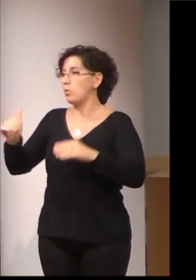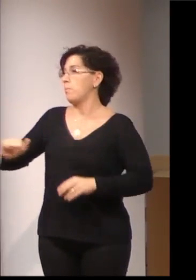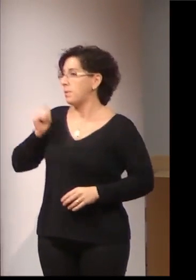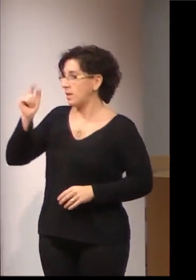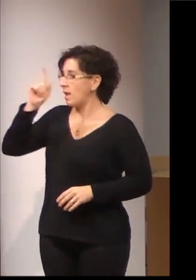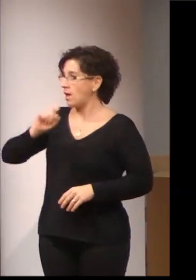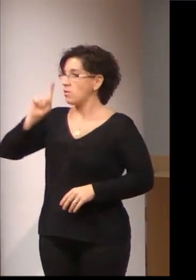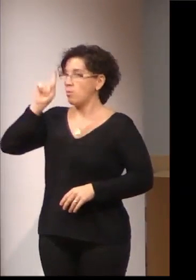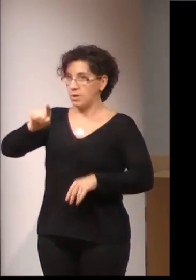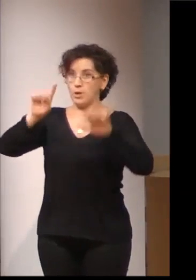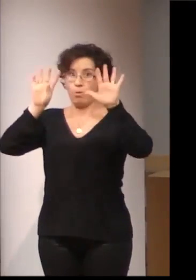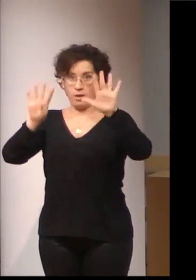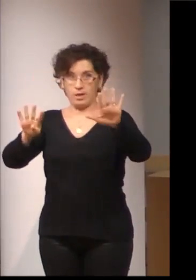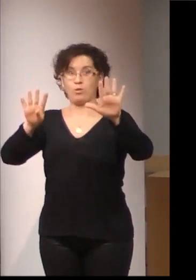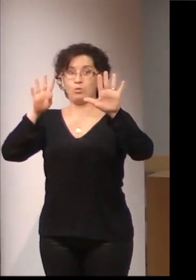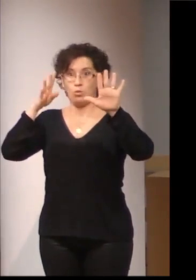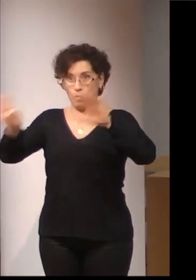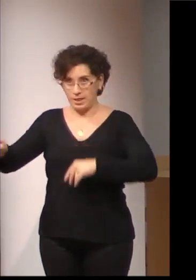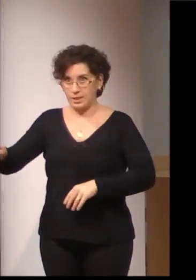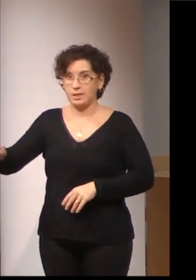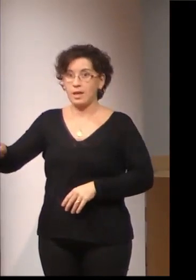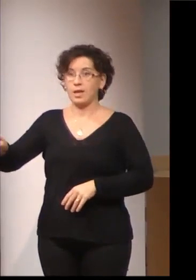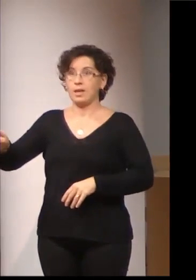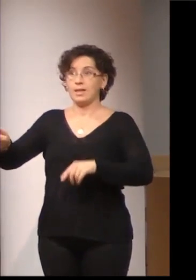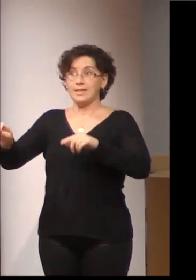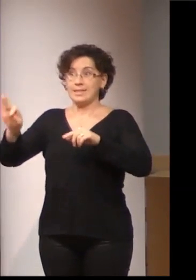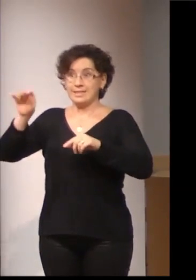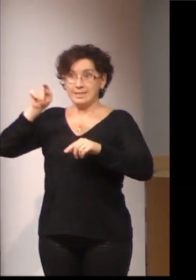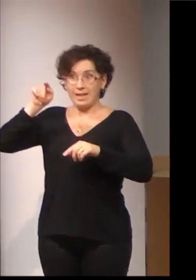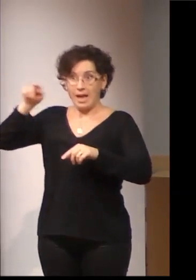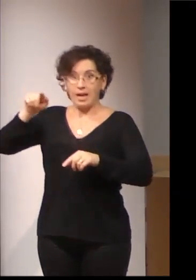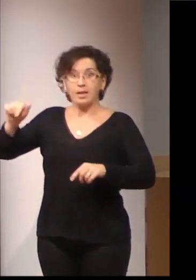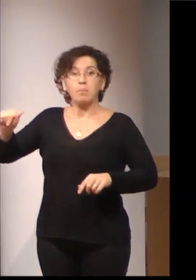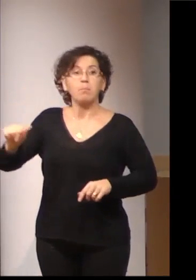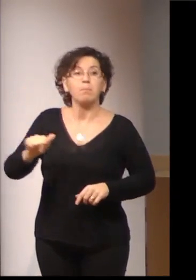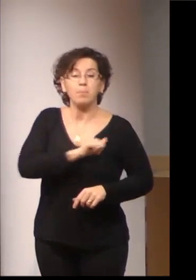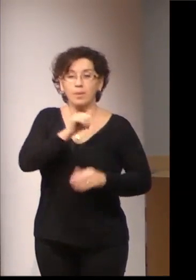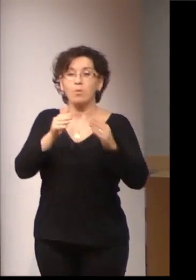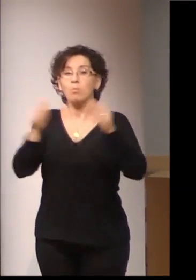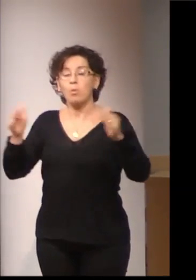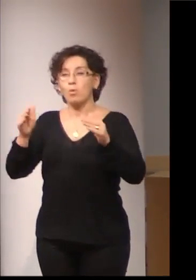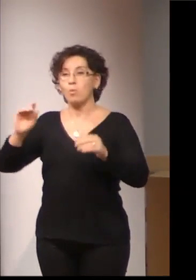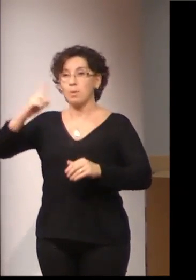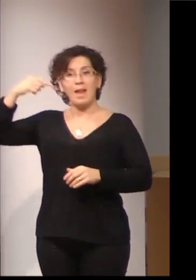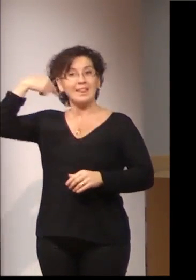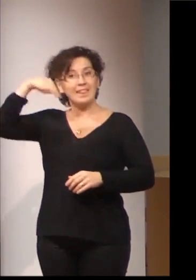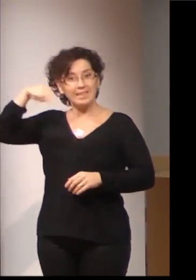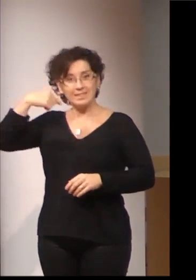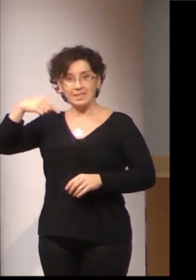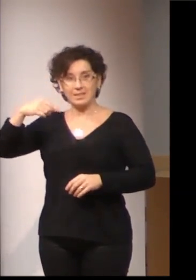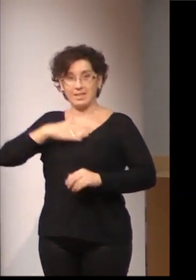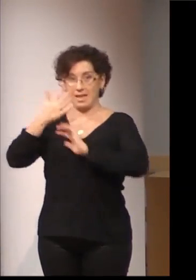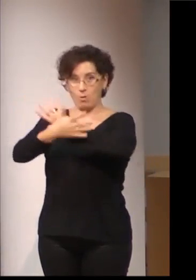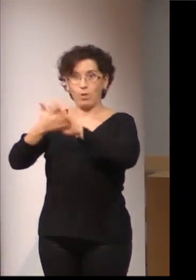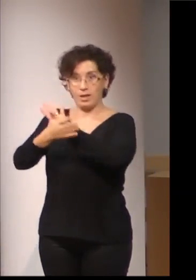cuando se defiende en la Universidad de Valladolid la primera tesis doctoral relacionada con la lengua de signos